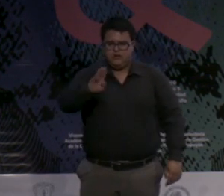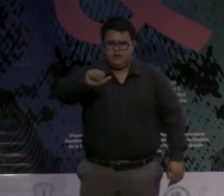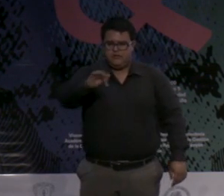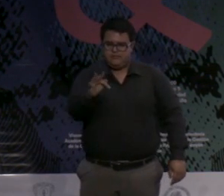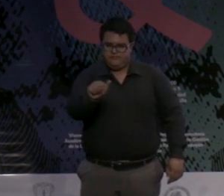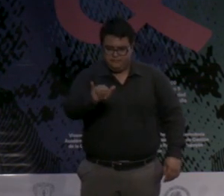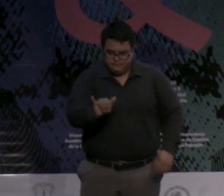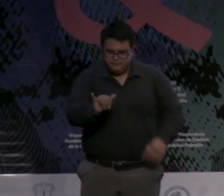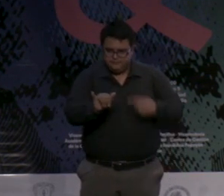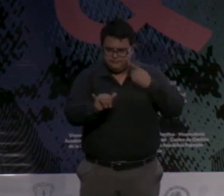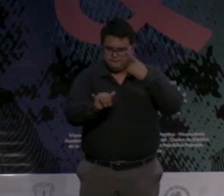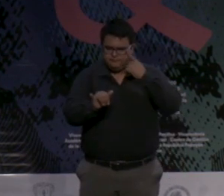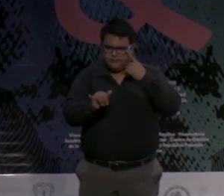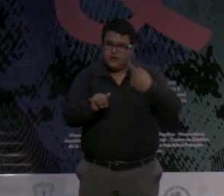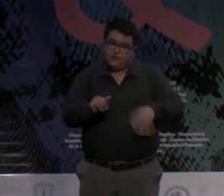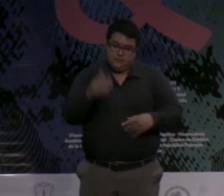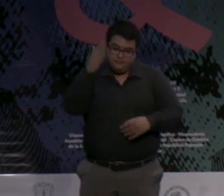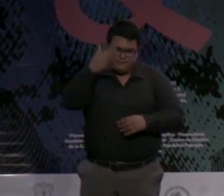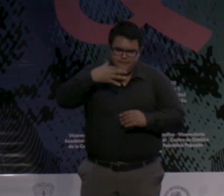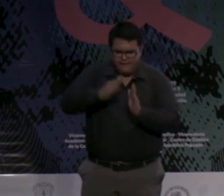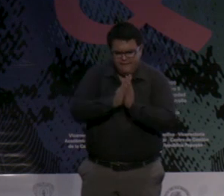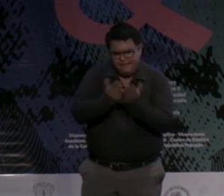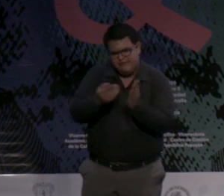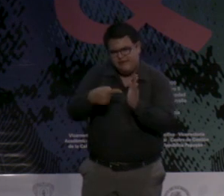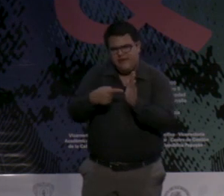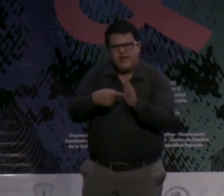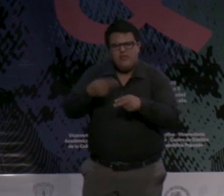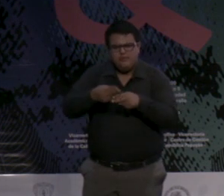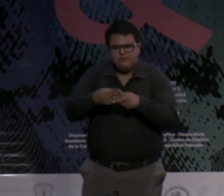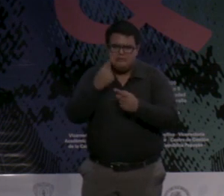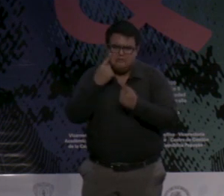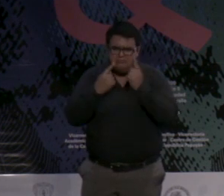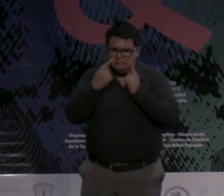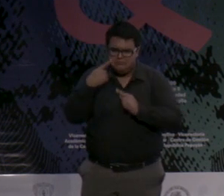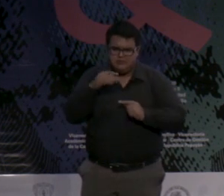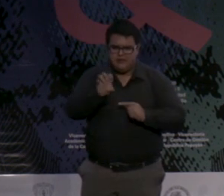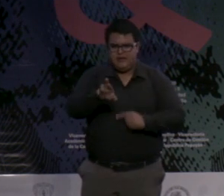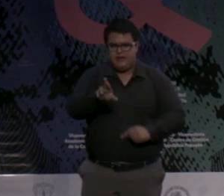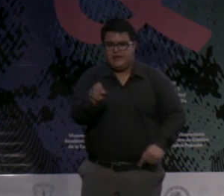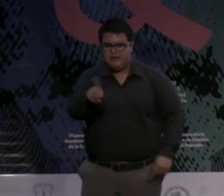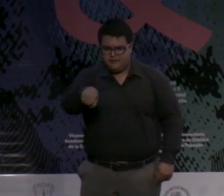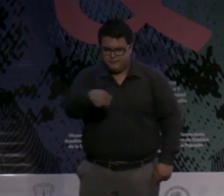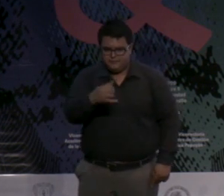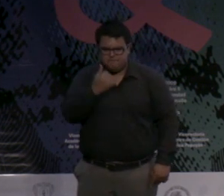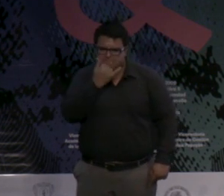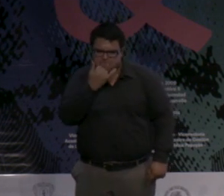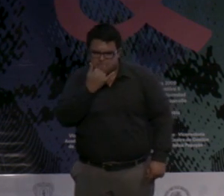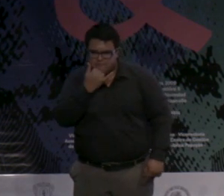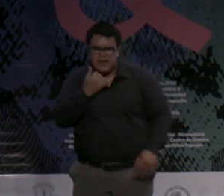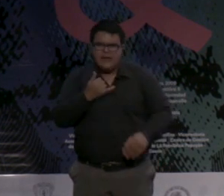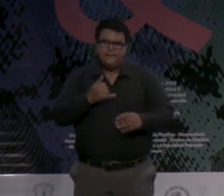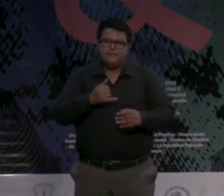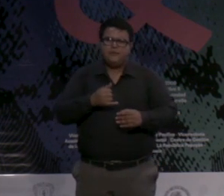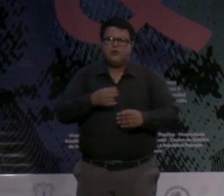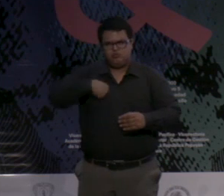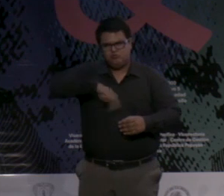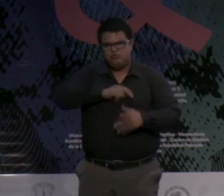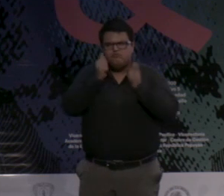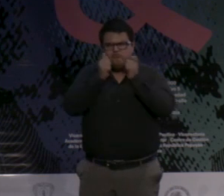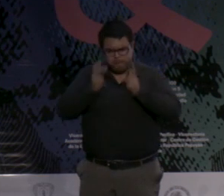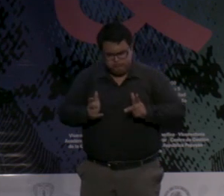en un muy bello libro de él que se llama Las lágrimas de Eros, en el que él establece una hipótesis de cuándo comenzamos a ser